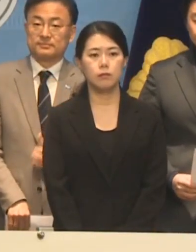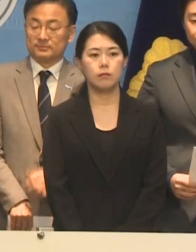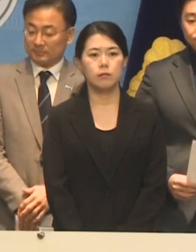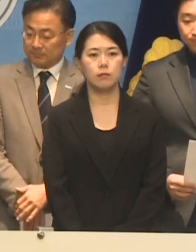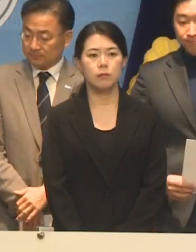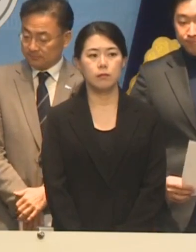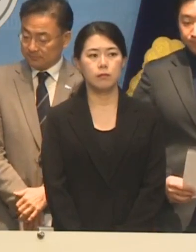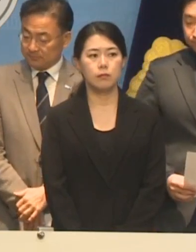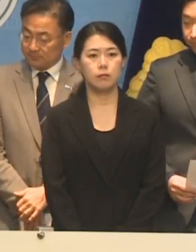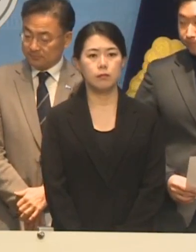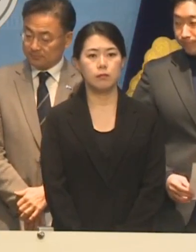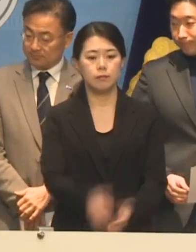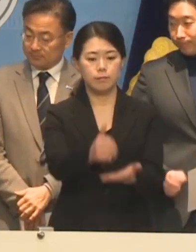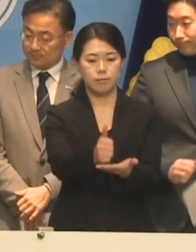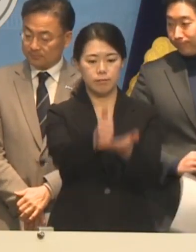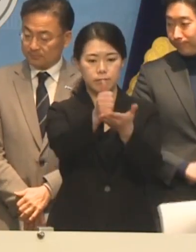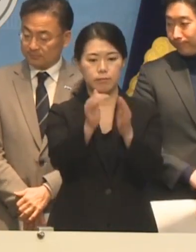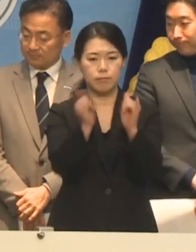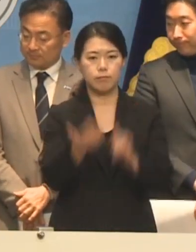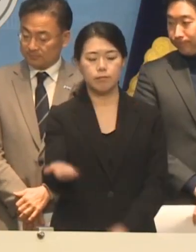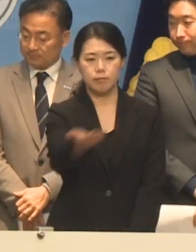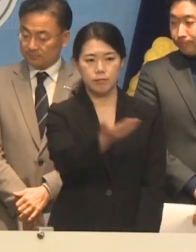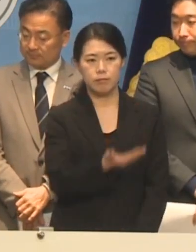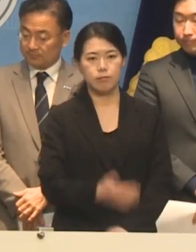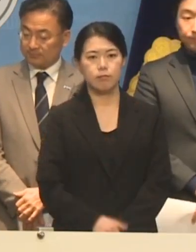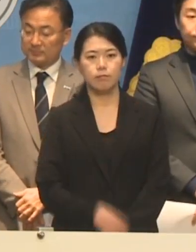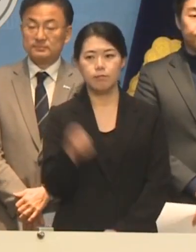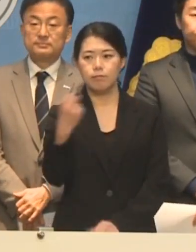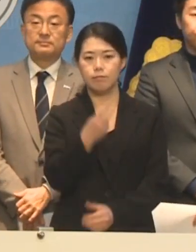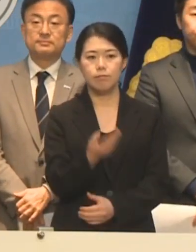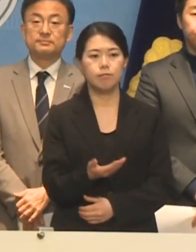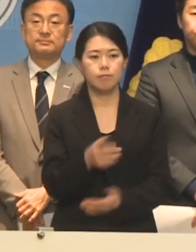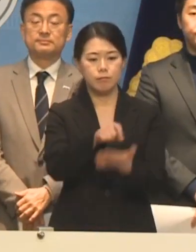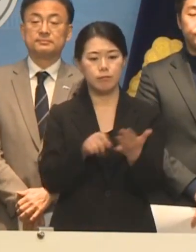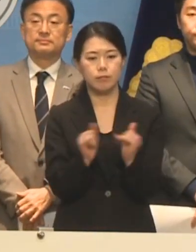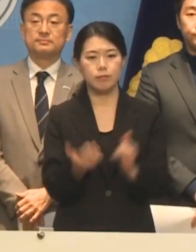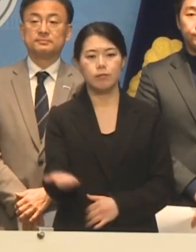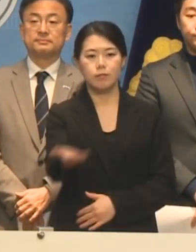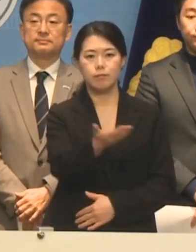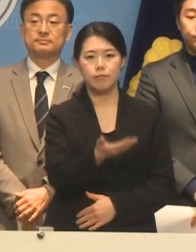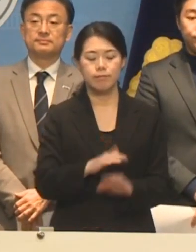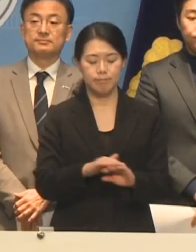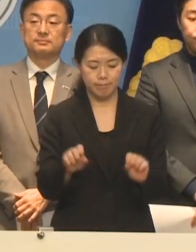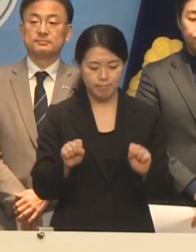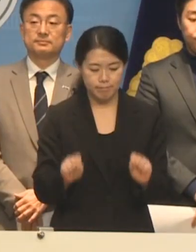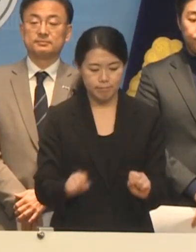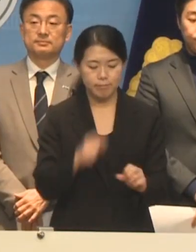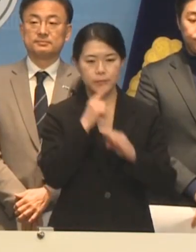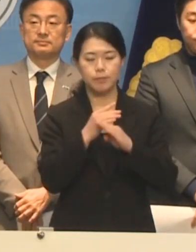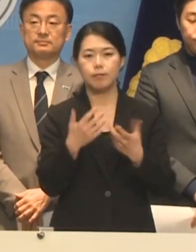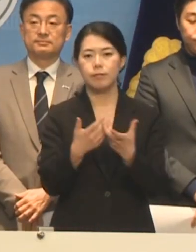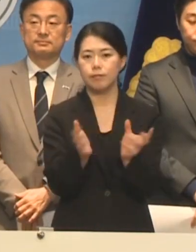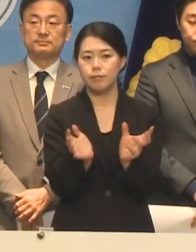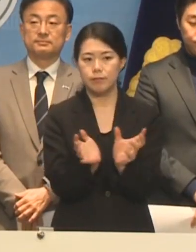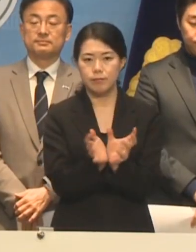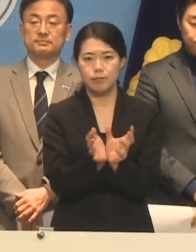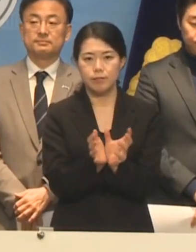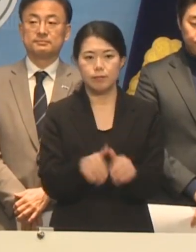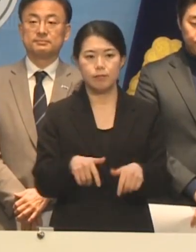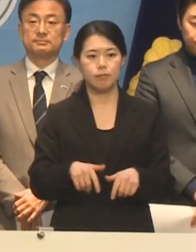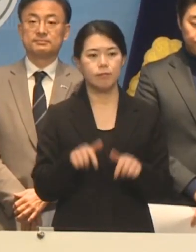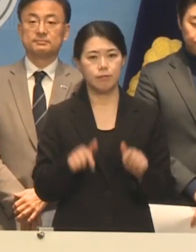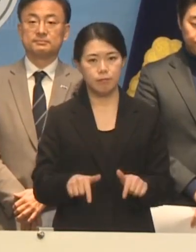존경하는 국민 여러분, 그리고 언론인 여러분, 안녕하십니까. 더불어민주당 정무위원회